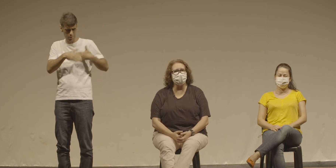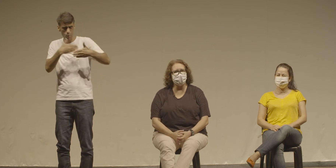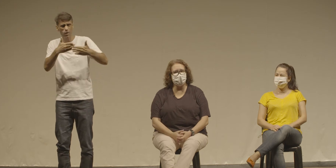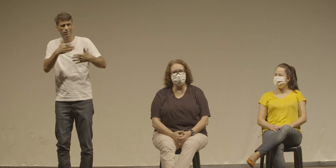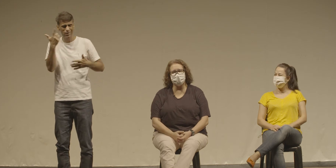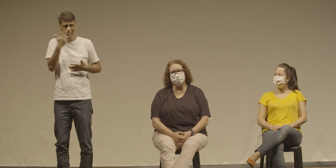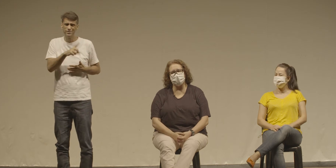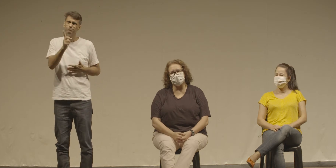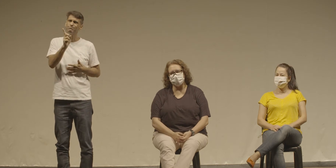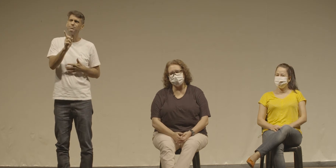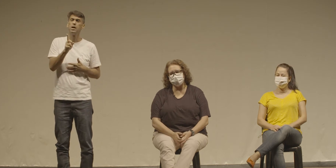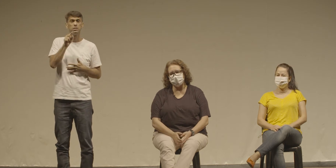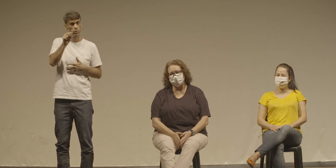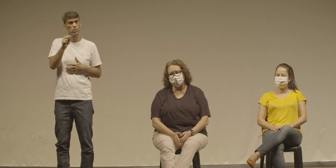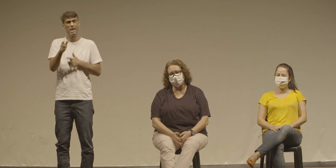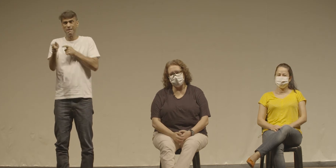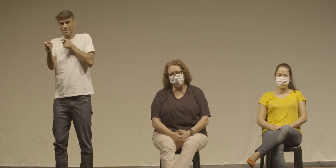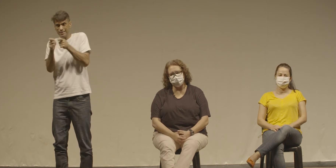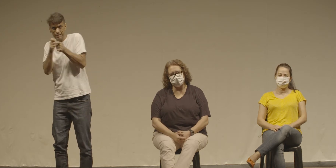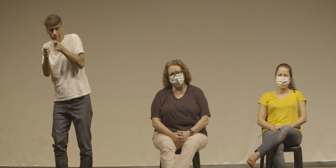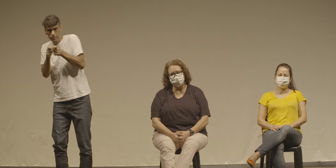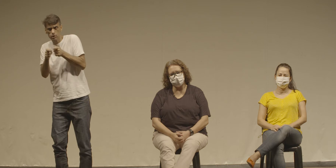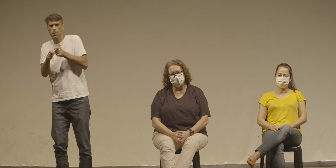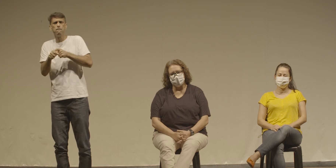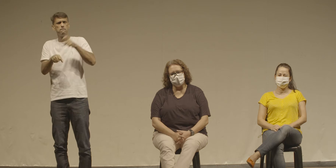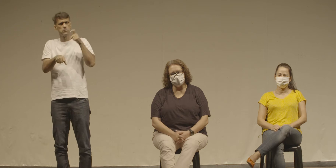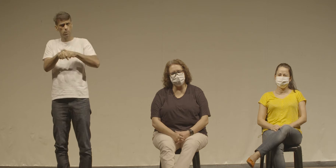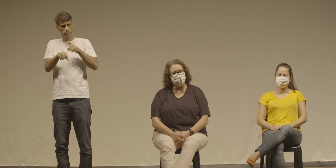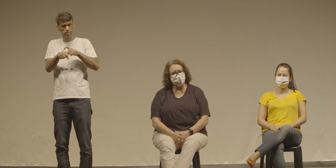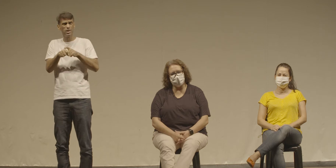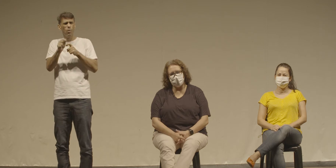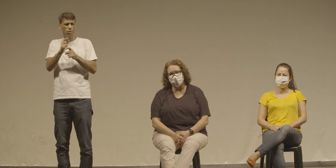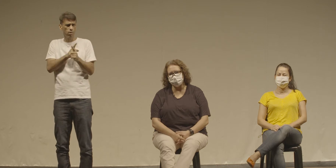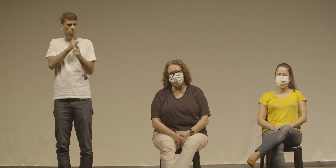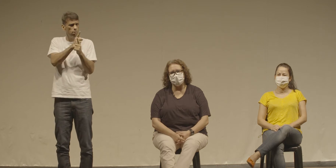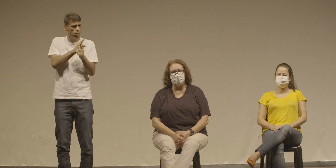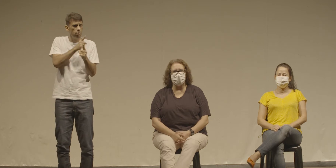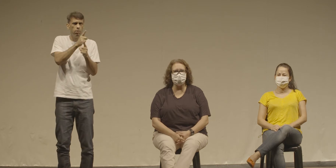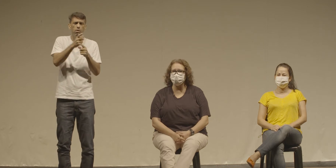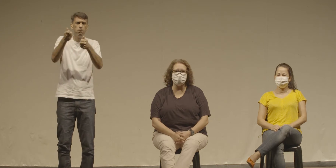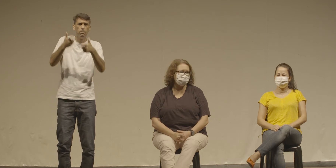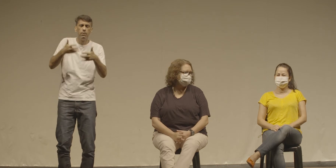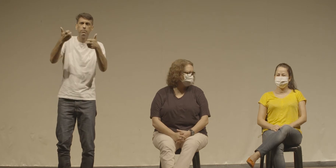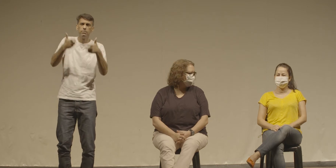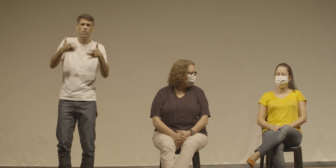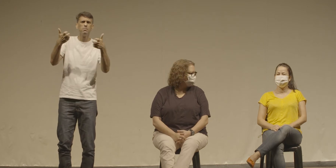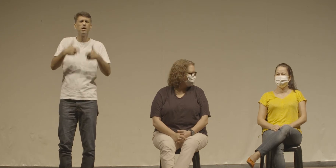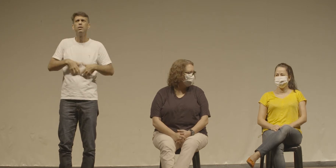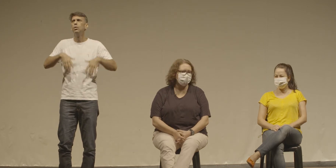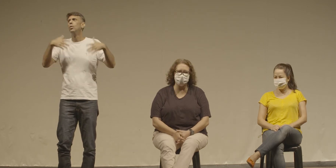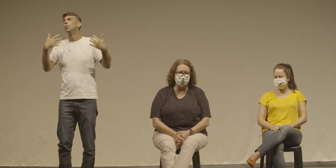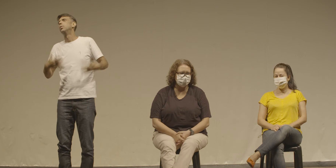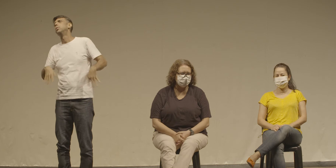cada entrevista, a cada momento que a gente ia descobrindo coisas, a gente só ia se desesperando.